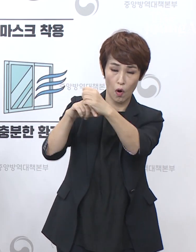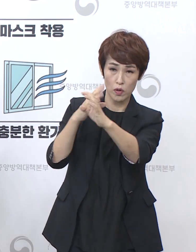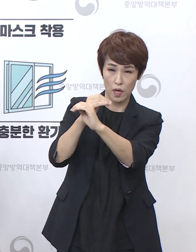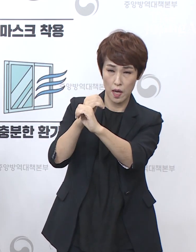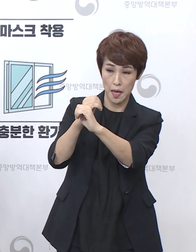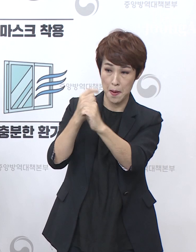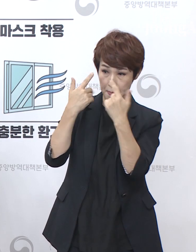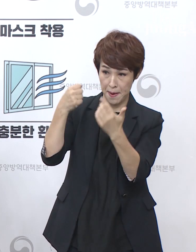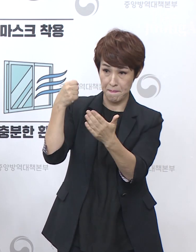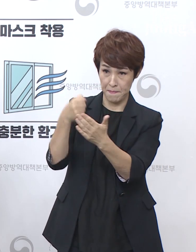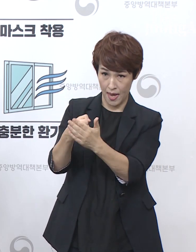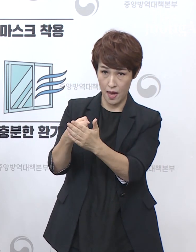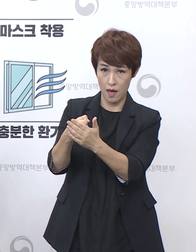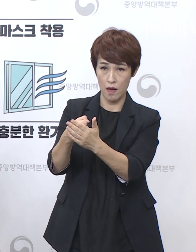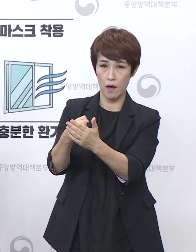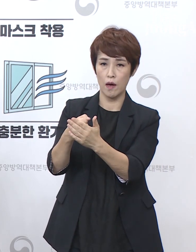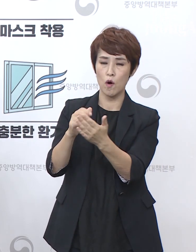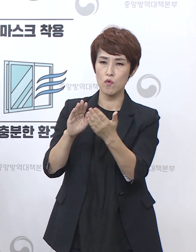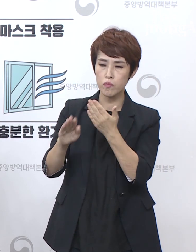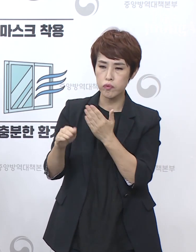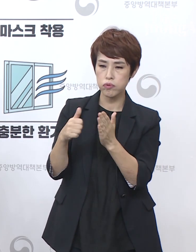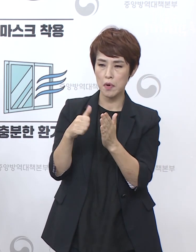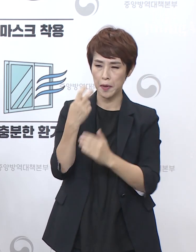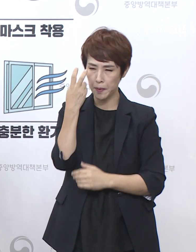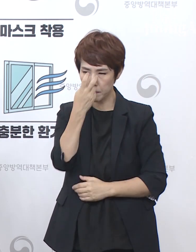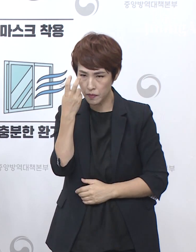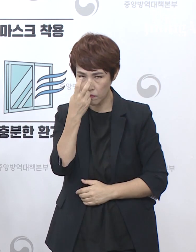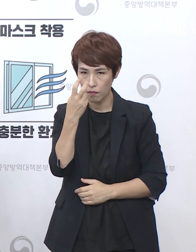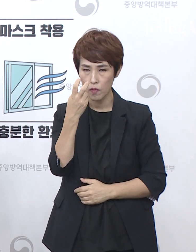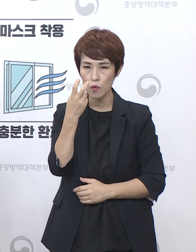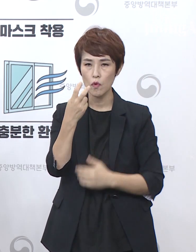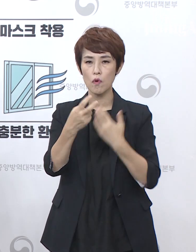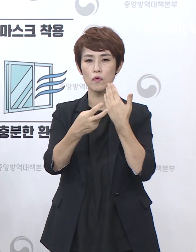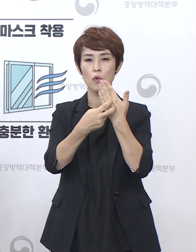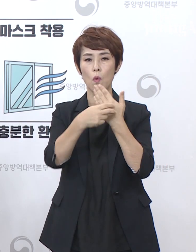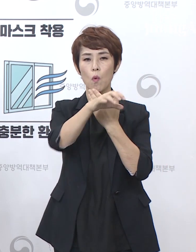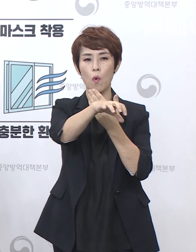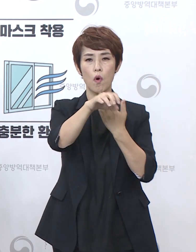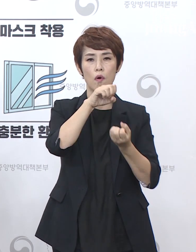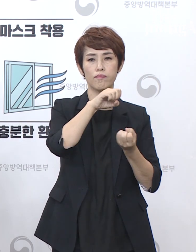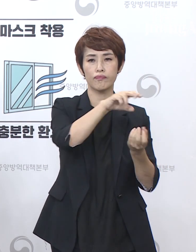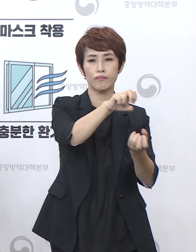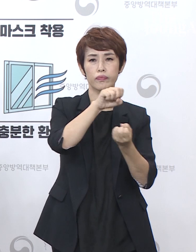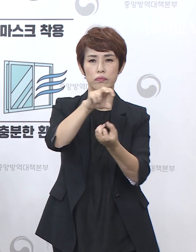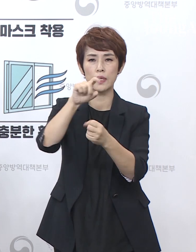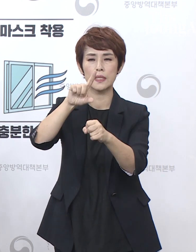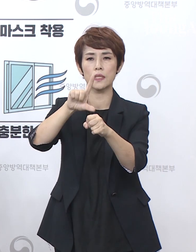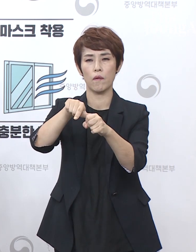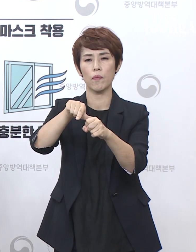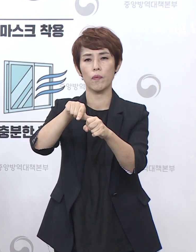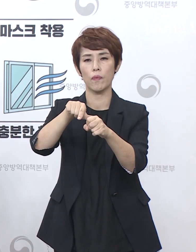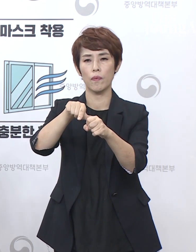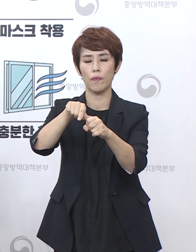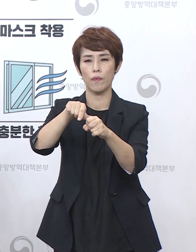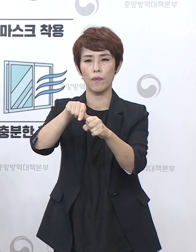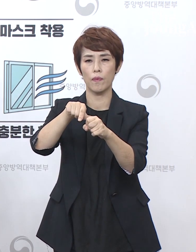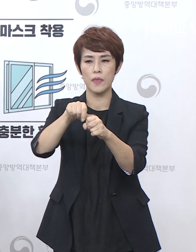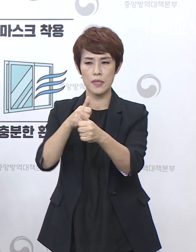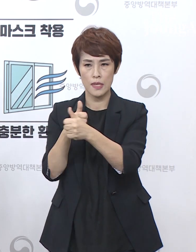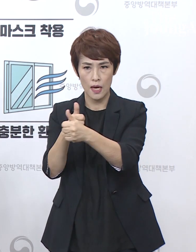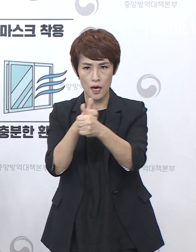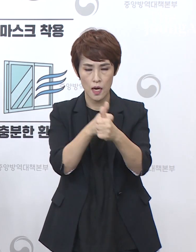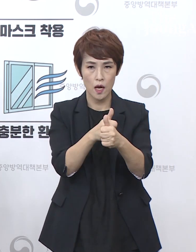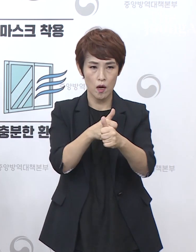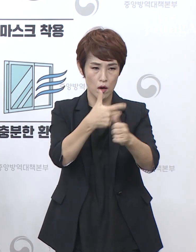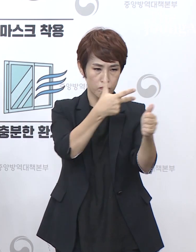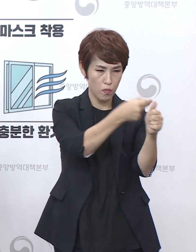되고 또 그로부터 품질 검사나 아니면 의료기관에 배송되는 그런 시간 일정 등을 고려해서 접종